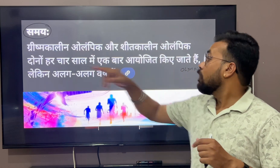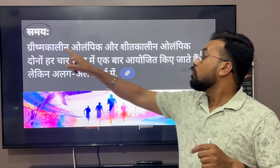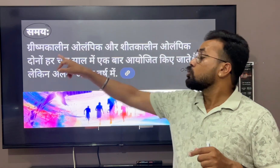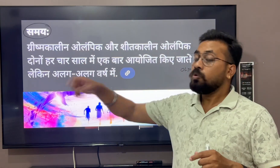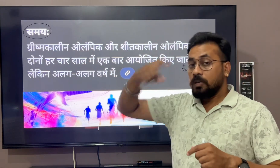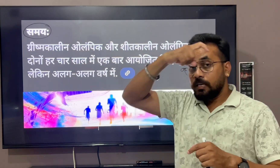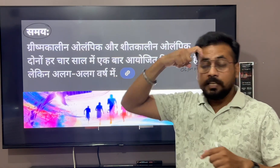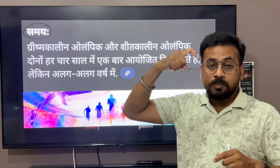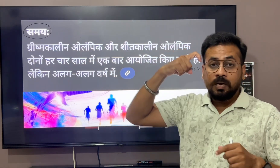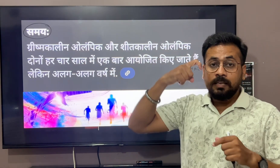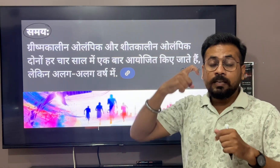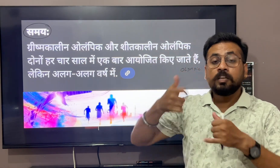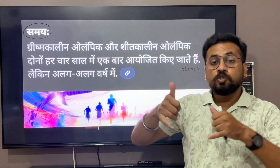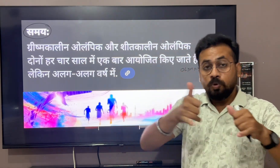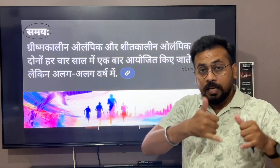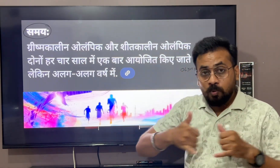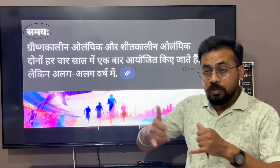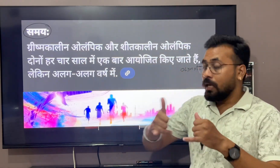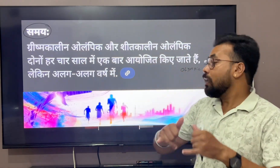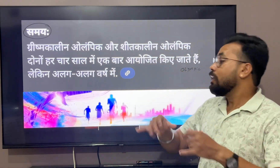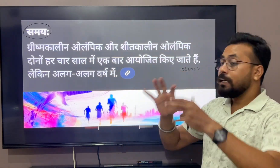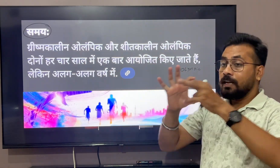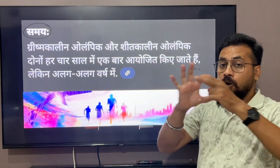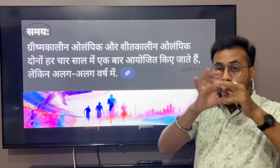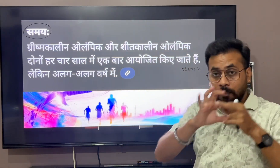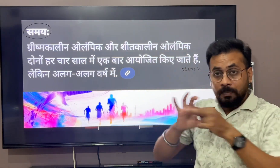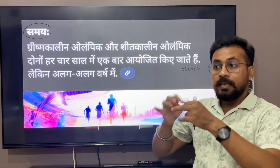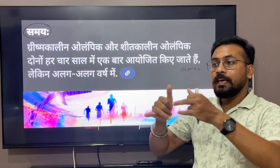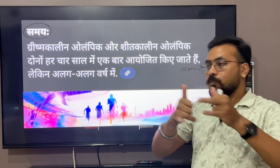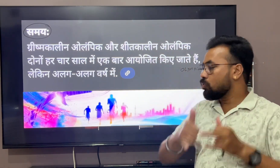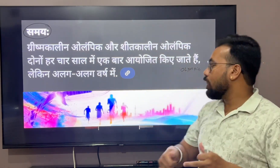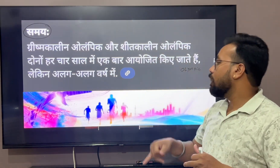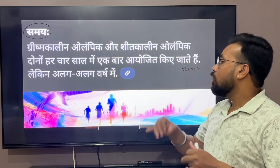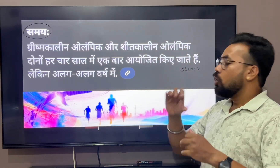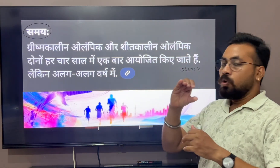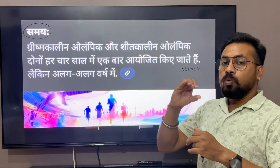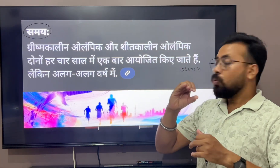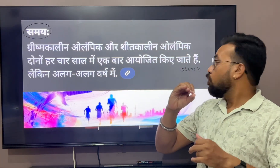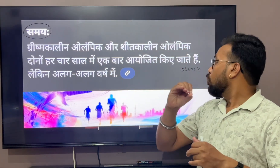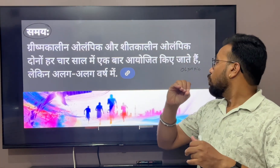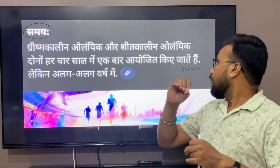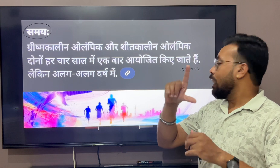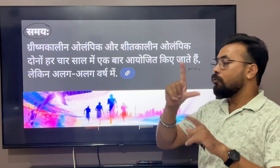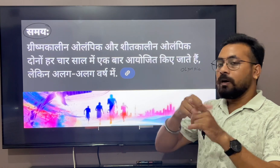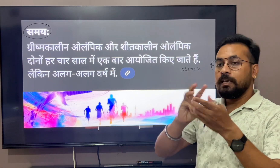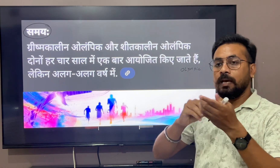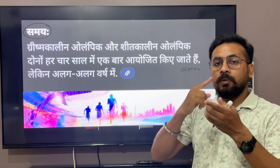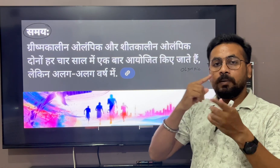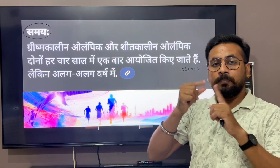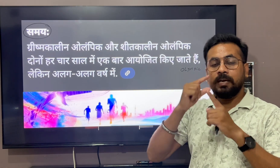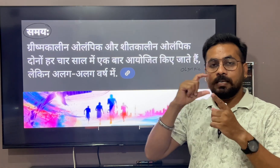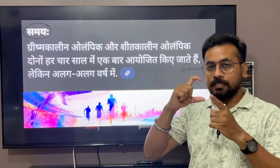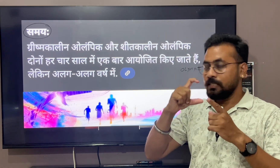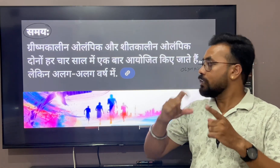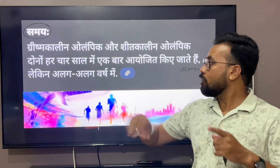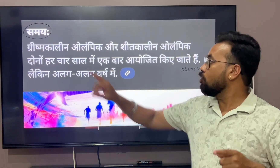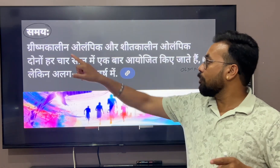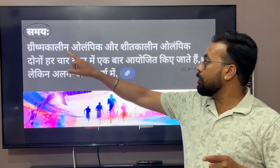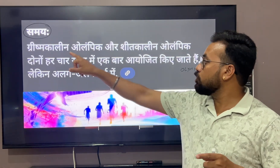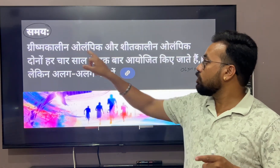जो ग्रीष्मकालीन जो गेम होता है, ठीक है ना, ओलंपिक गेम होता है, तो LYMPIC, ठीक है ना, ओलंपिक जो